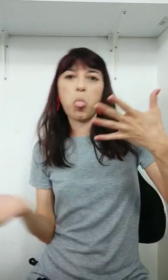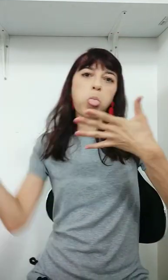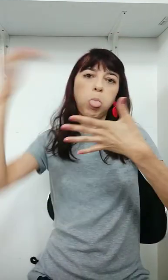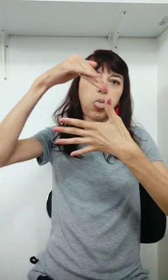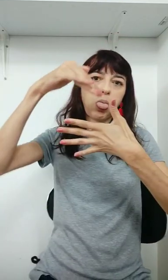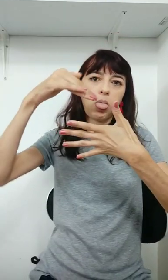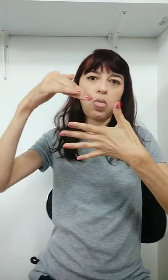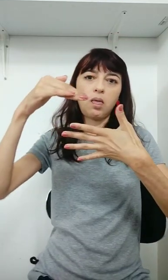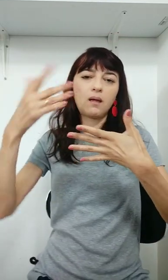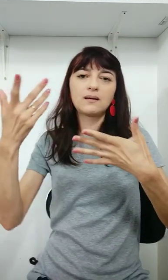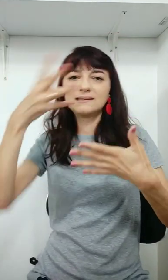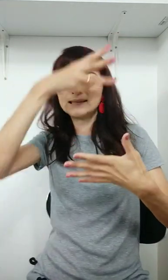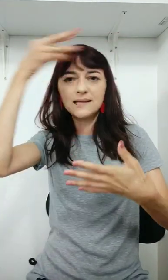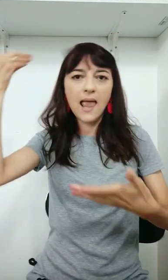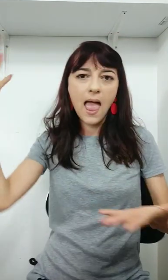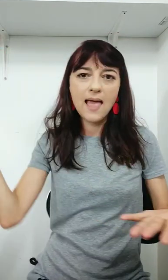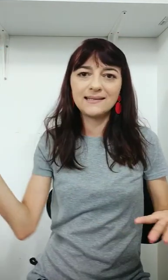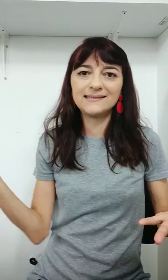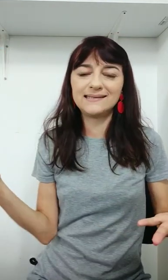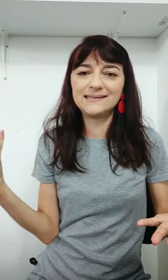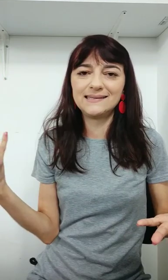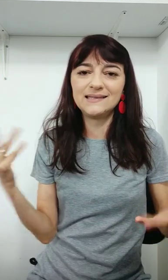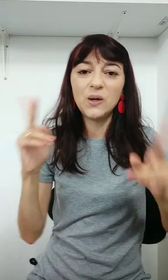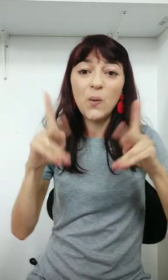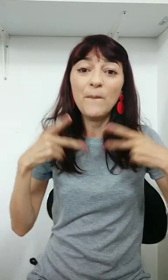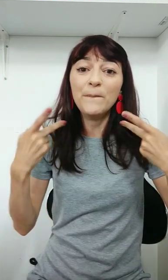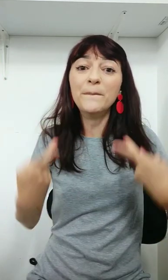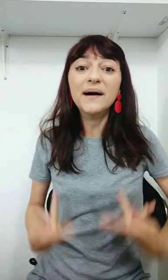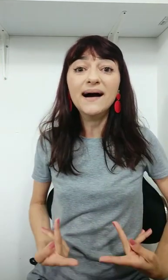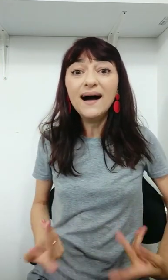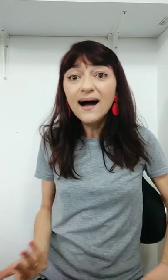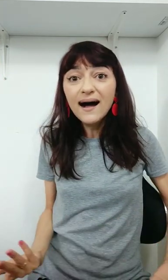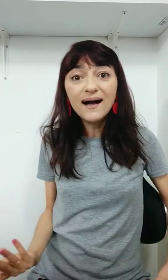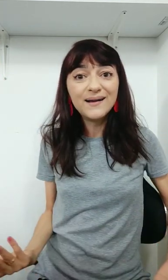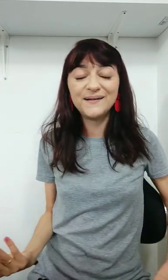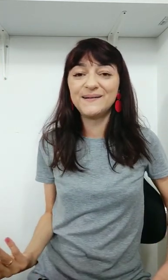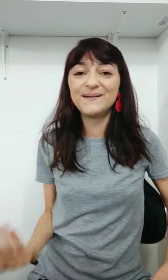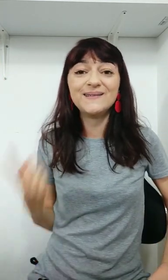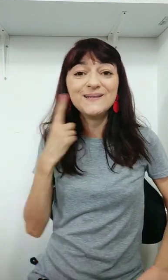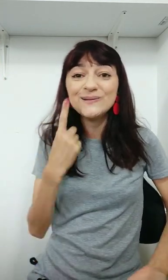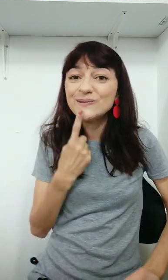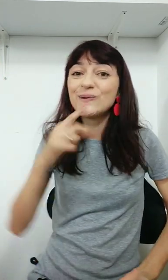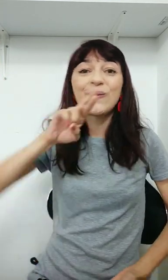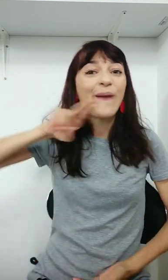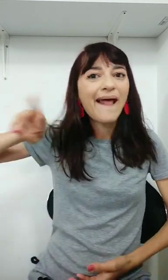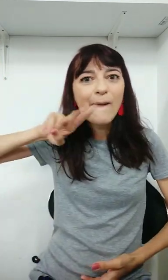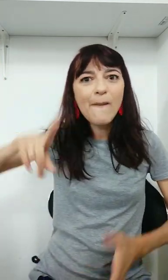minha vida. Só que às vezes a pessoa chega já querendo saber da professora, né? Ninguém quer saber do lado humano, do